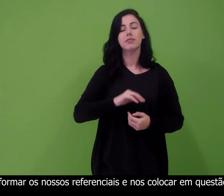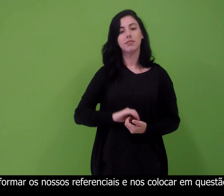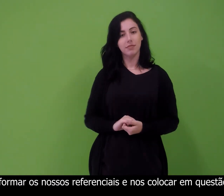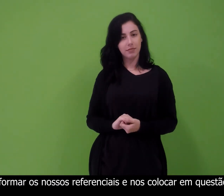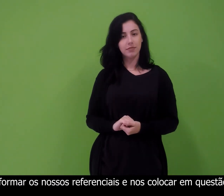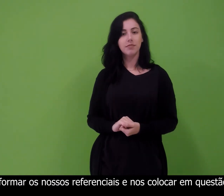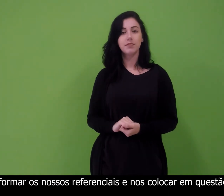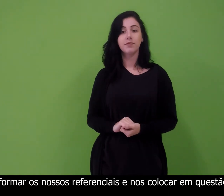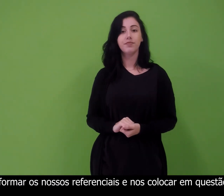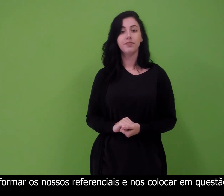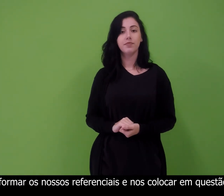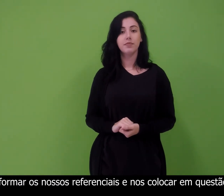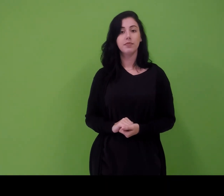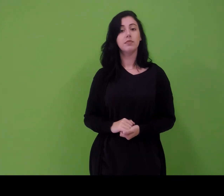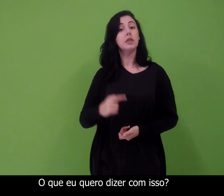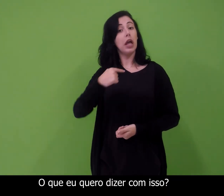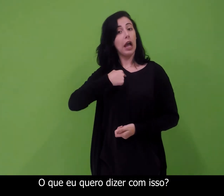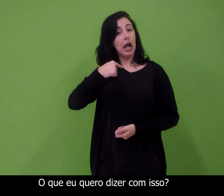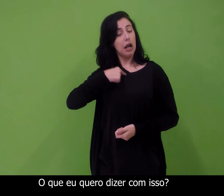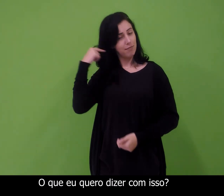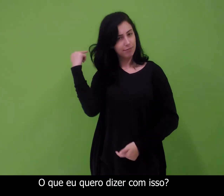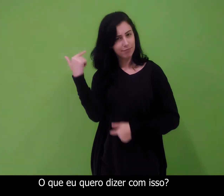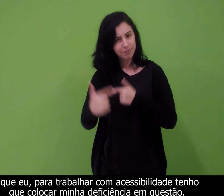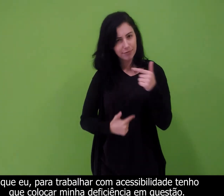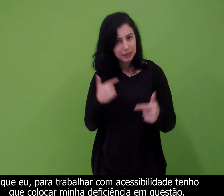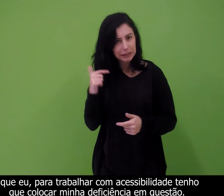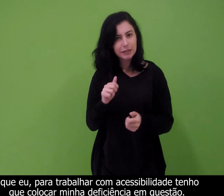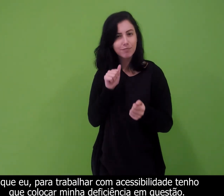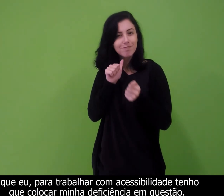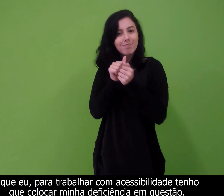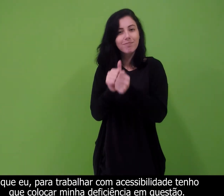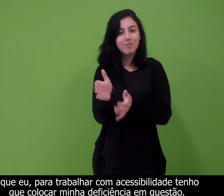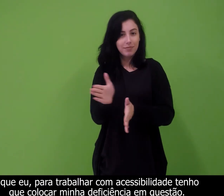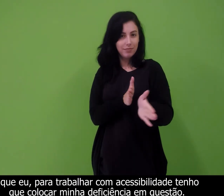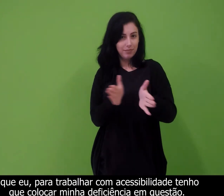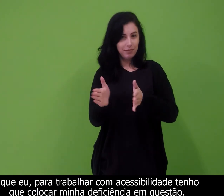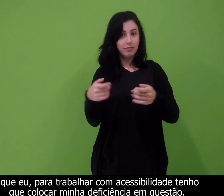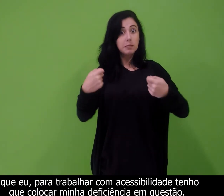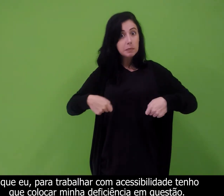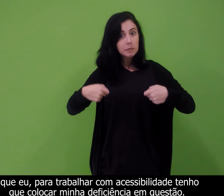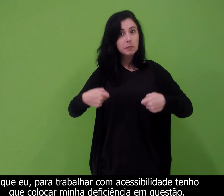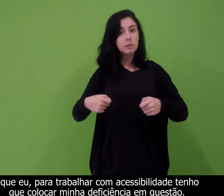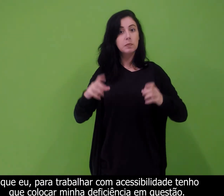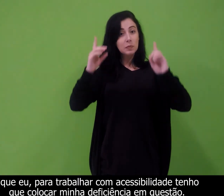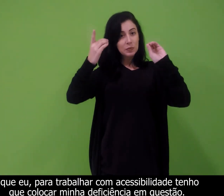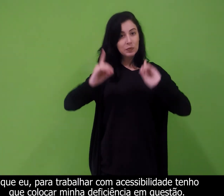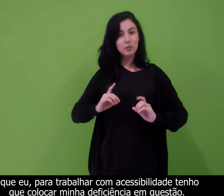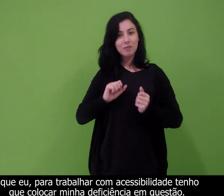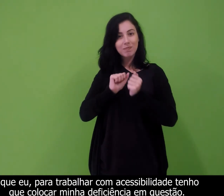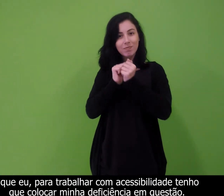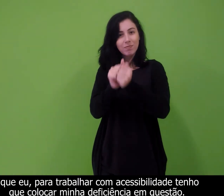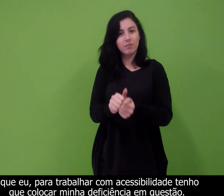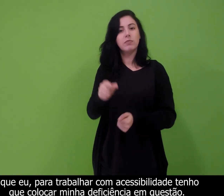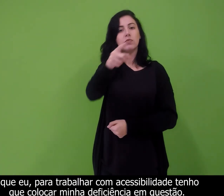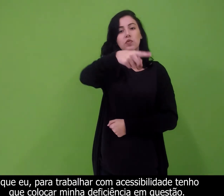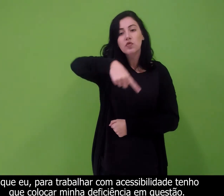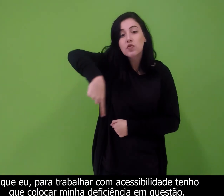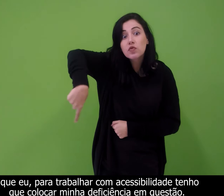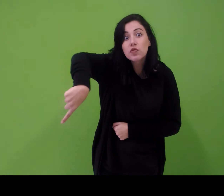nos colocar em questão. O que eu quero dizer com isso é que eu, para trabalhar com acessibilidade, eu tenho que colocar a minha deficiência em questão.